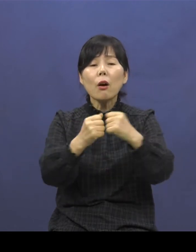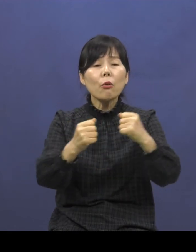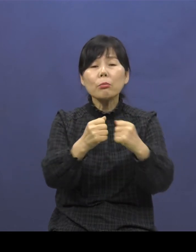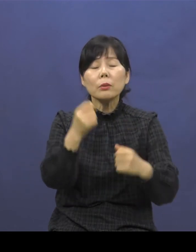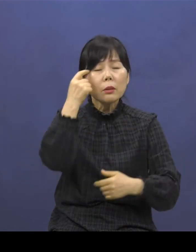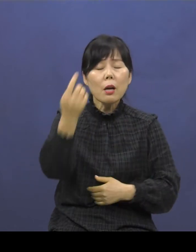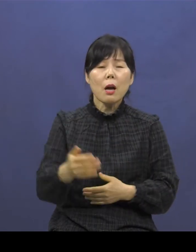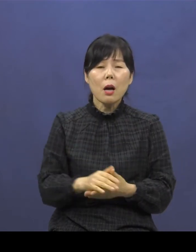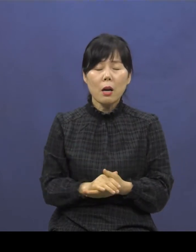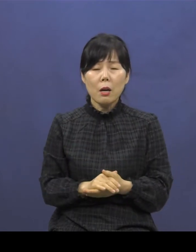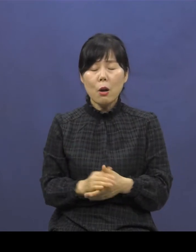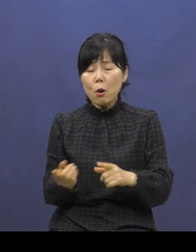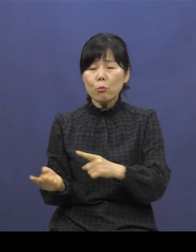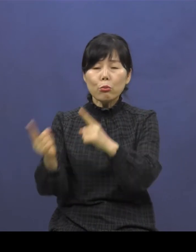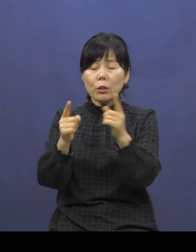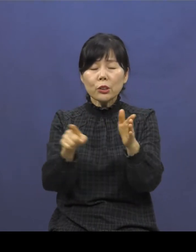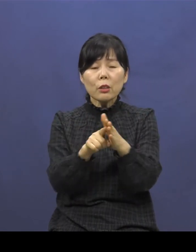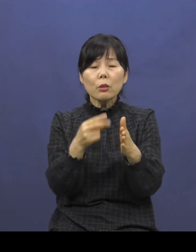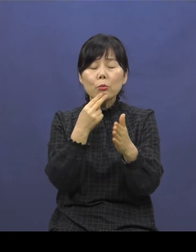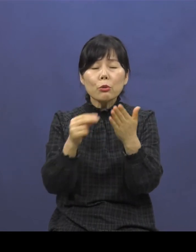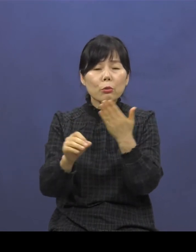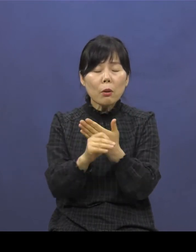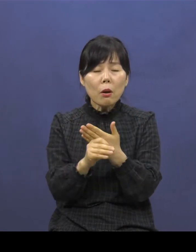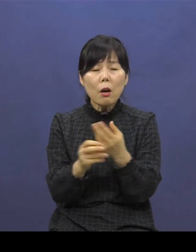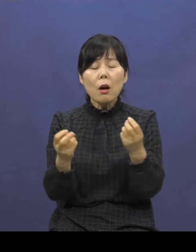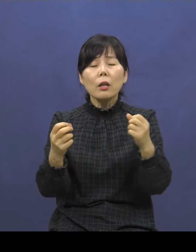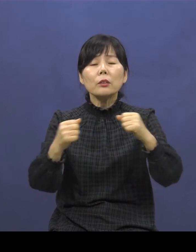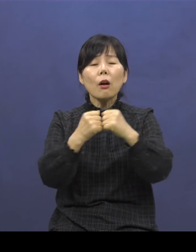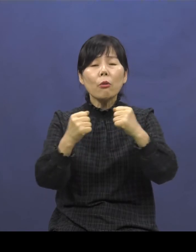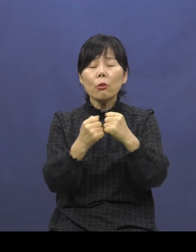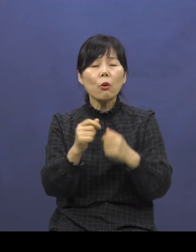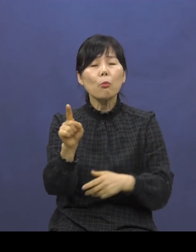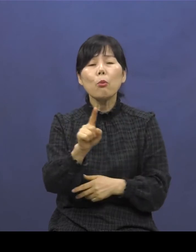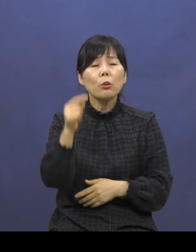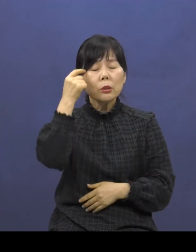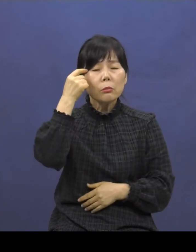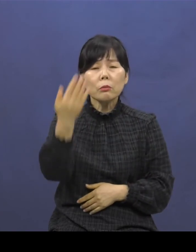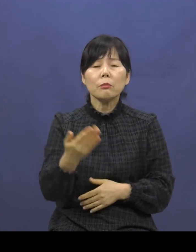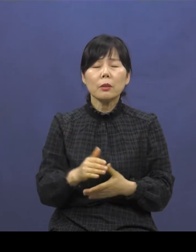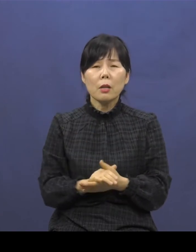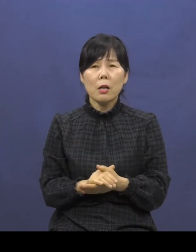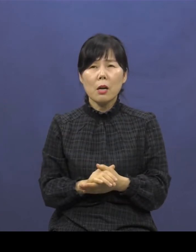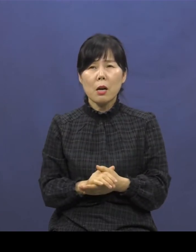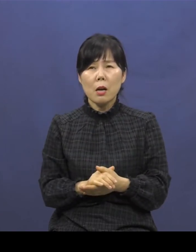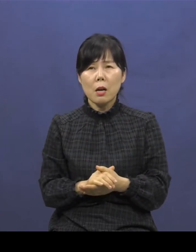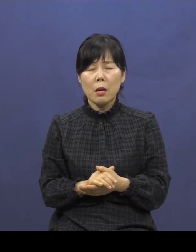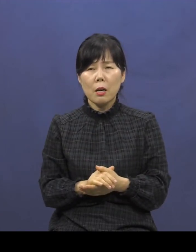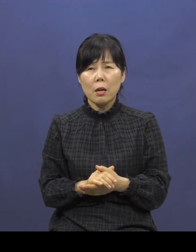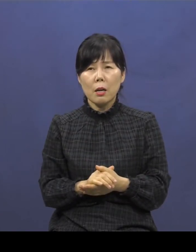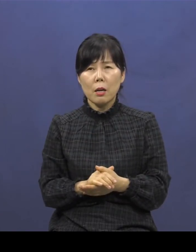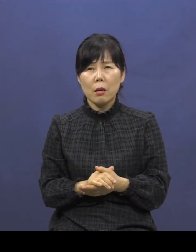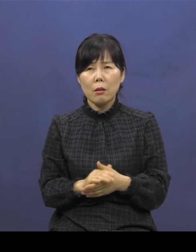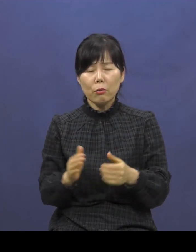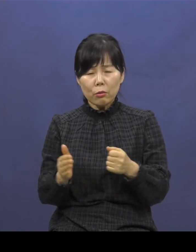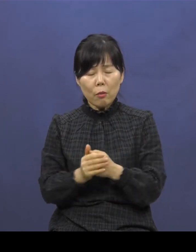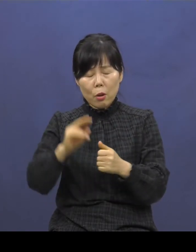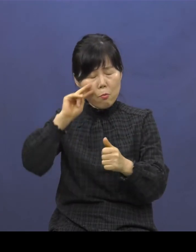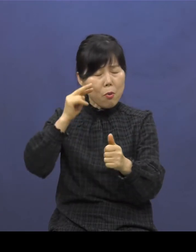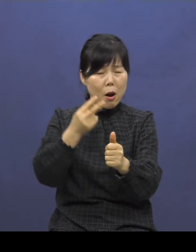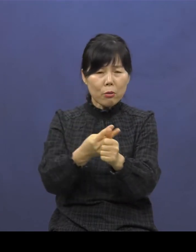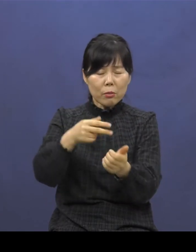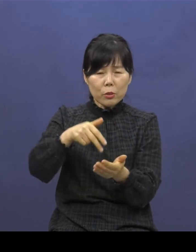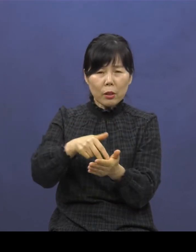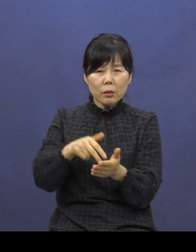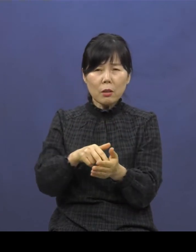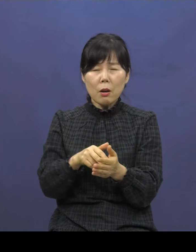그렇죠? 부활 신앙이 없으면 뭐로 싸울 건데? 우리의 이 무기를 그야말로 고물을 만들어 버리는 거예요. 그래서